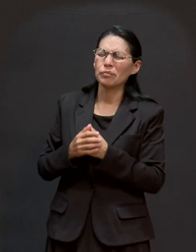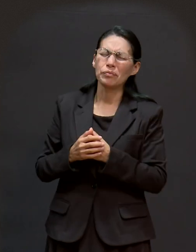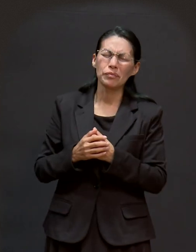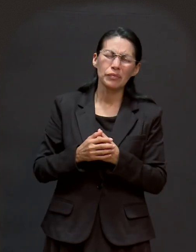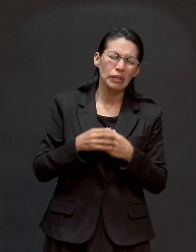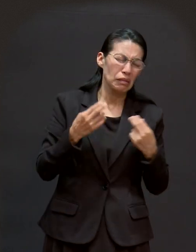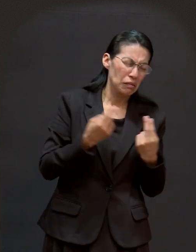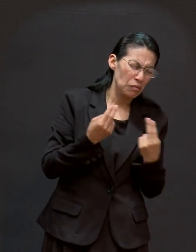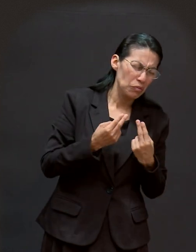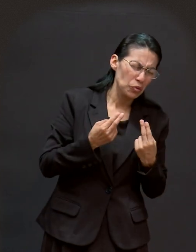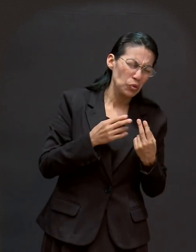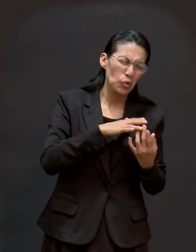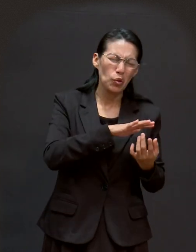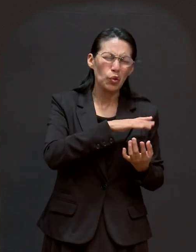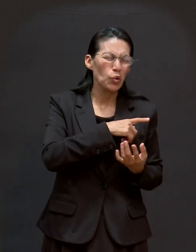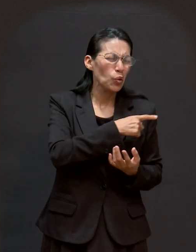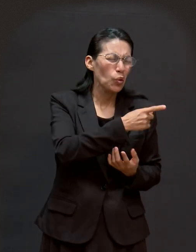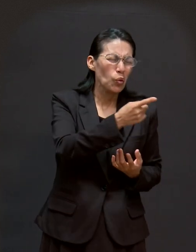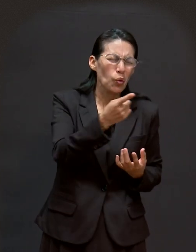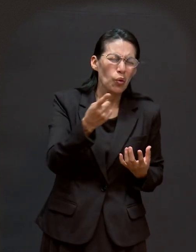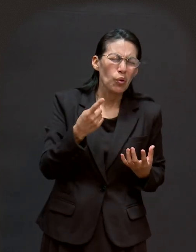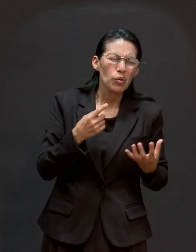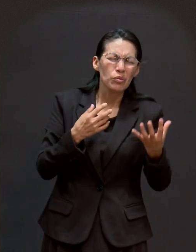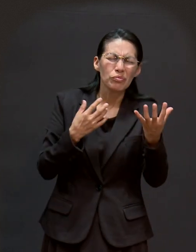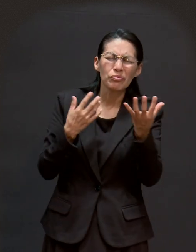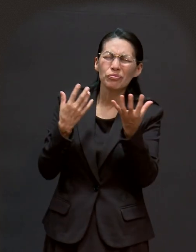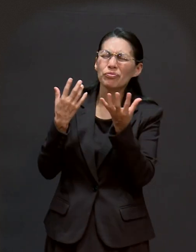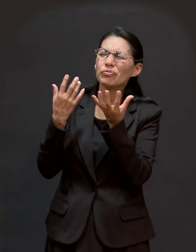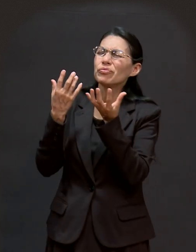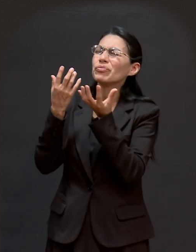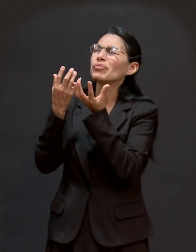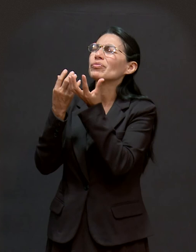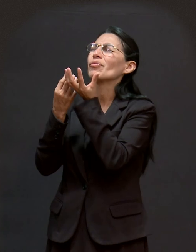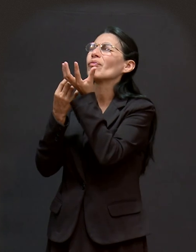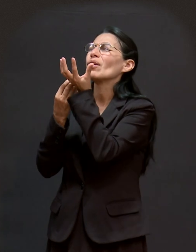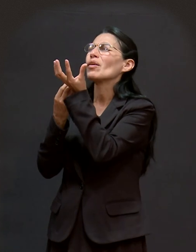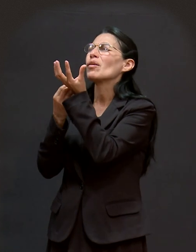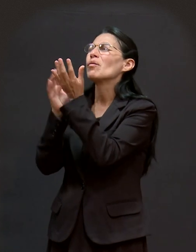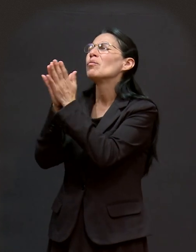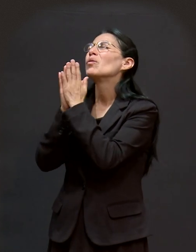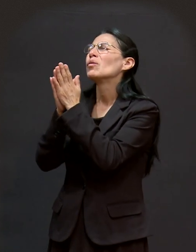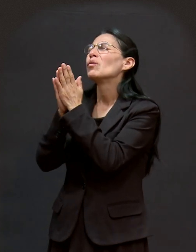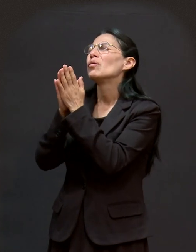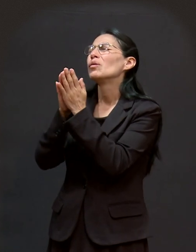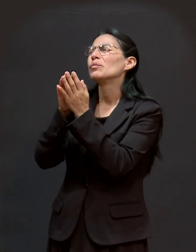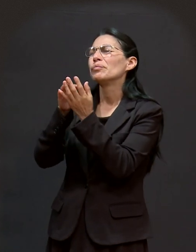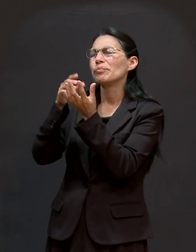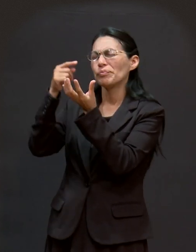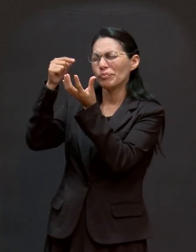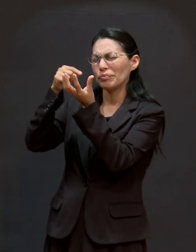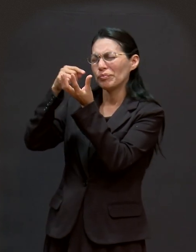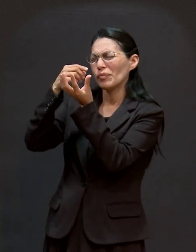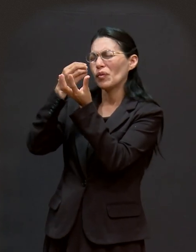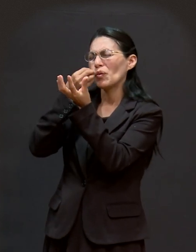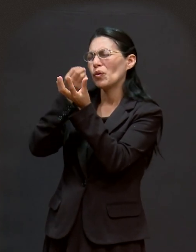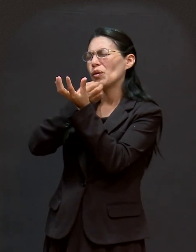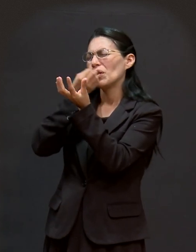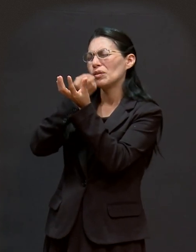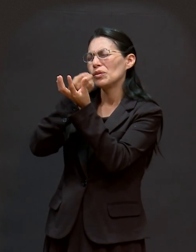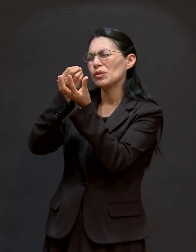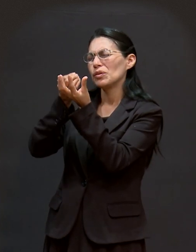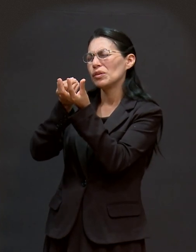así que señor por favor escucha y responde a nuestras oraciones